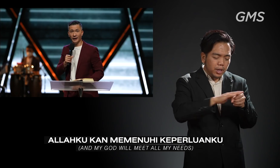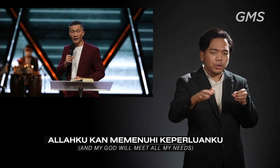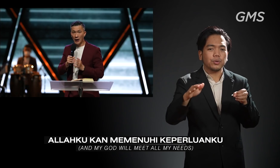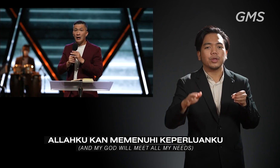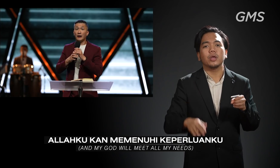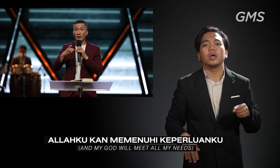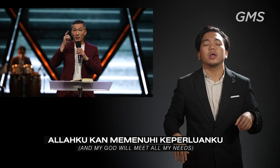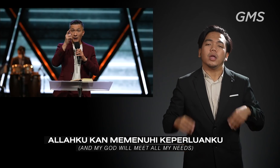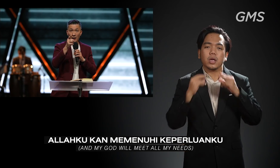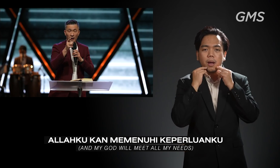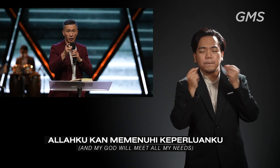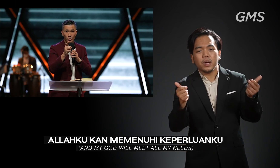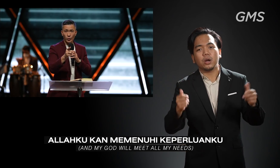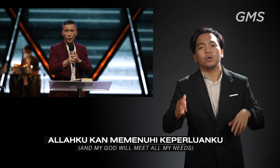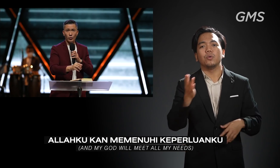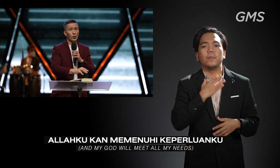memenuhi